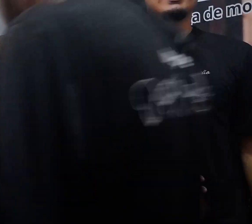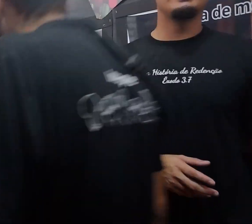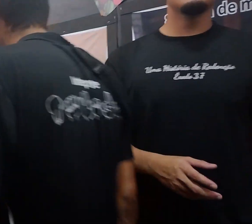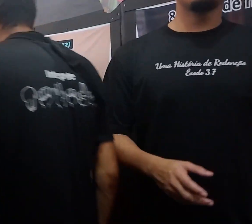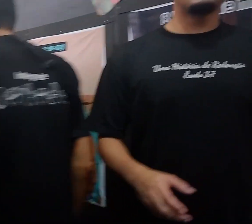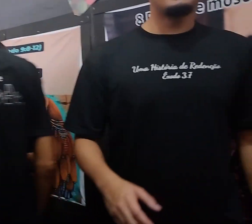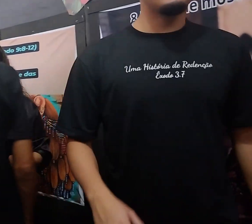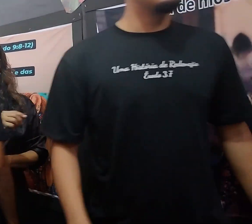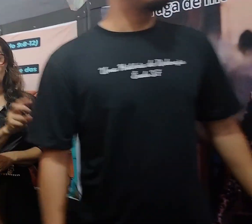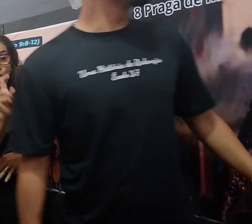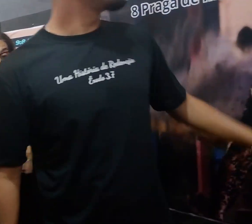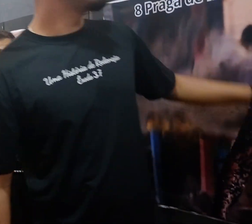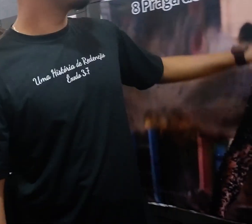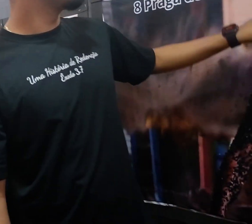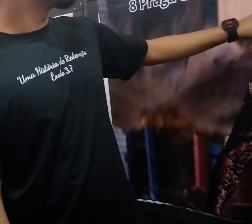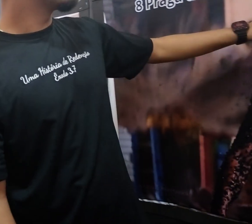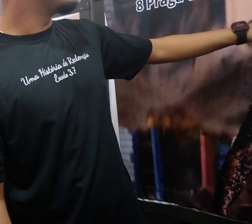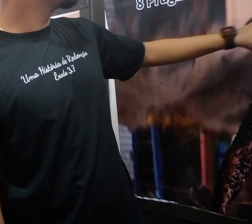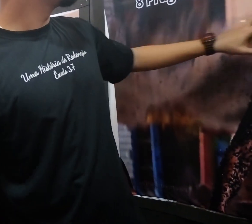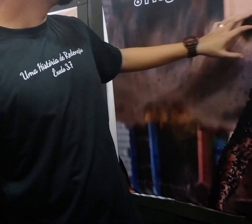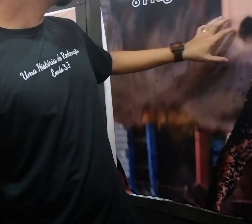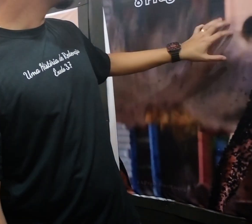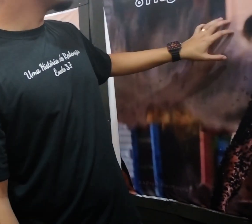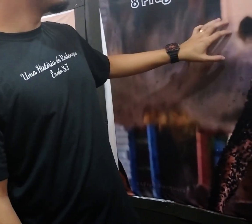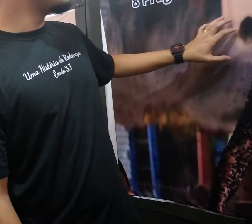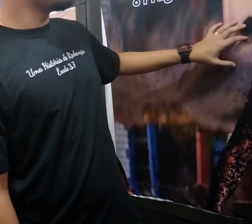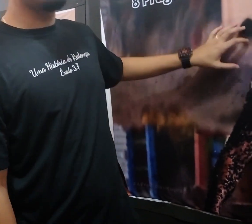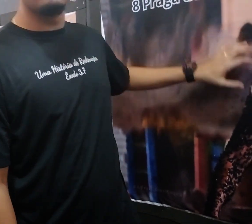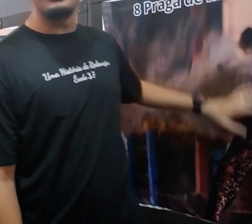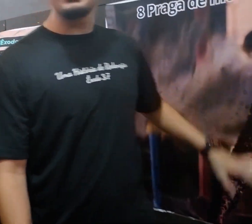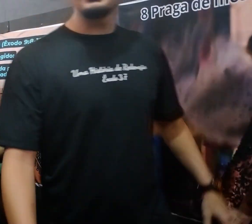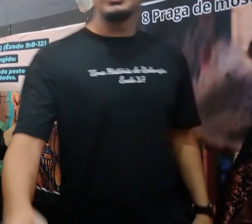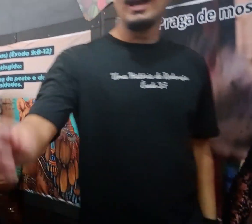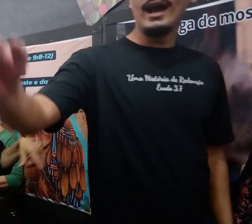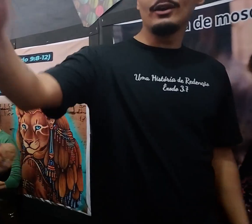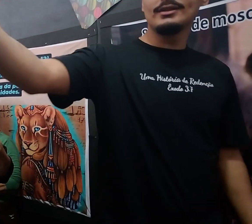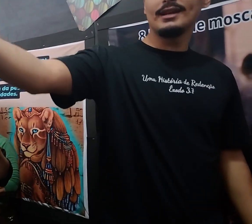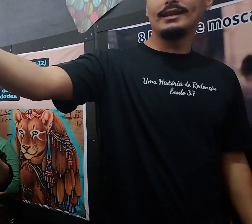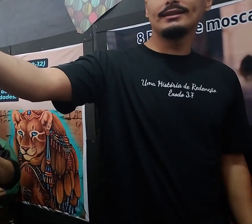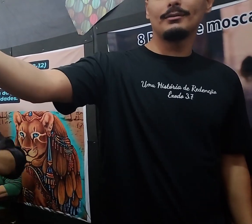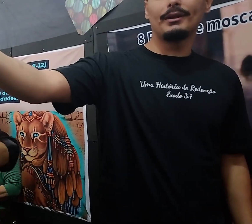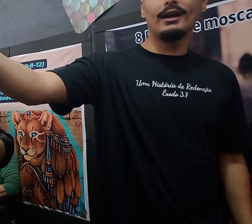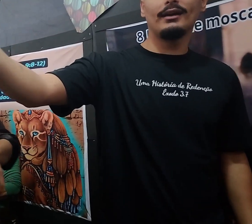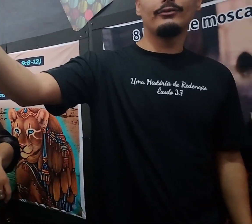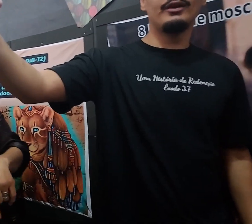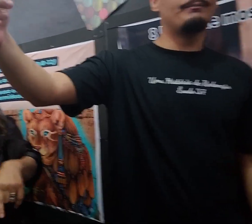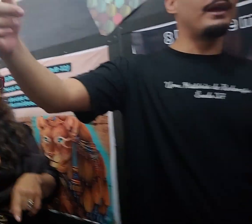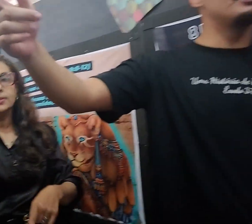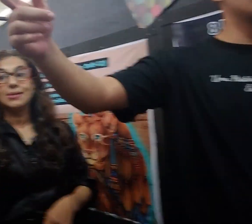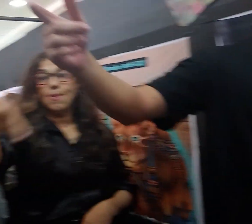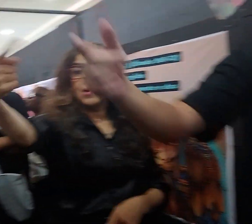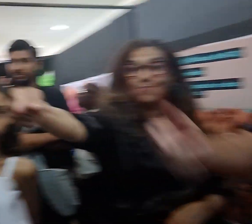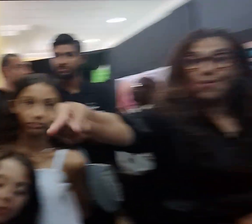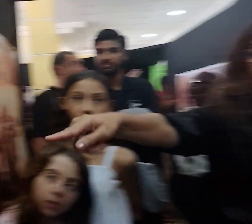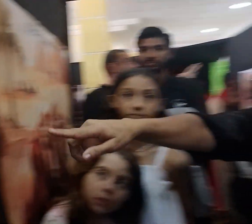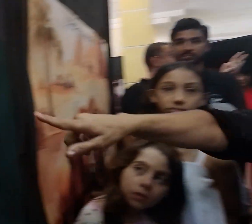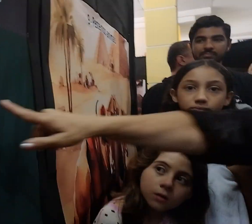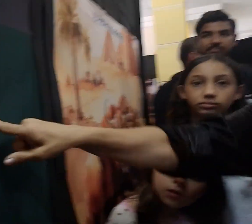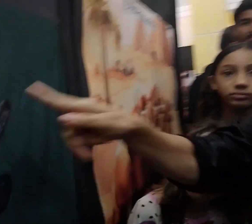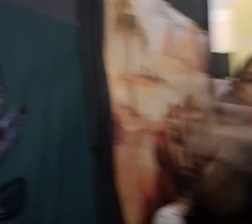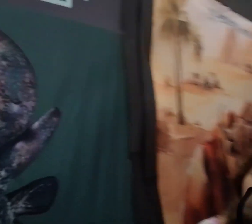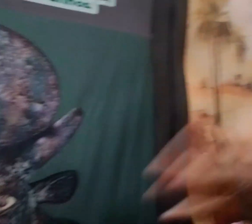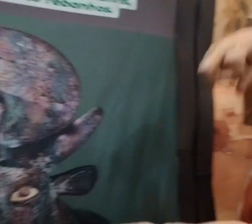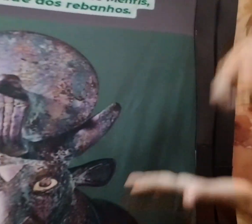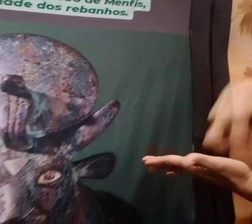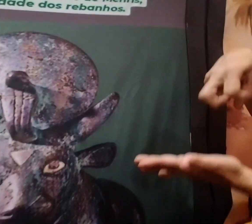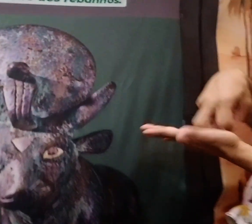A nossa quinta praga, essa daqui foi a nossa quarta infestação de moscas. A nossa quinta praga foi a peste nos animais. O